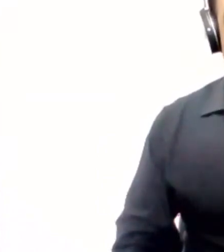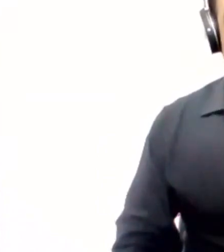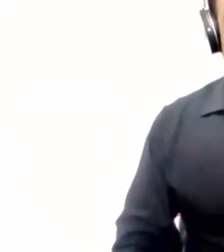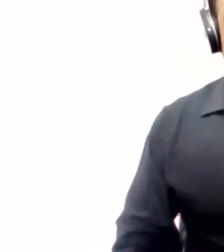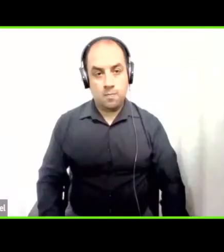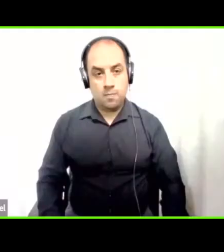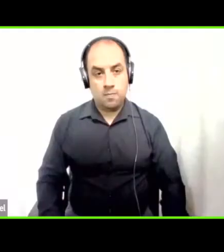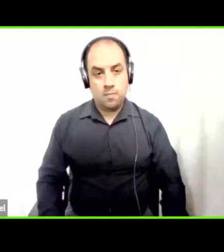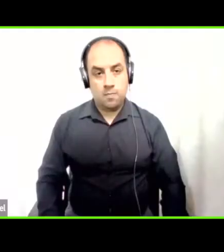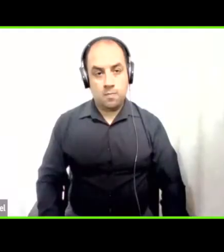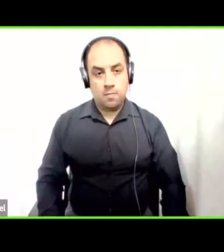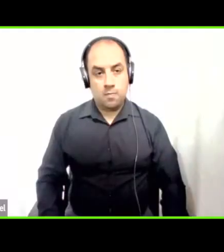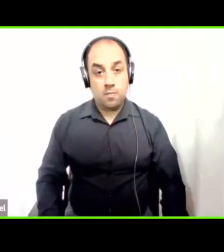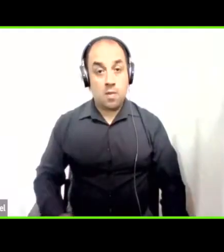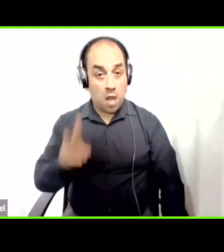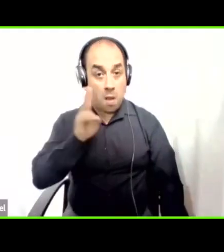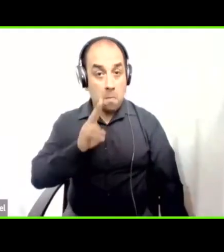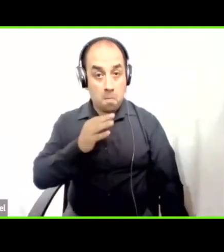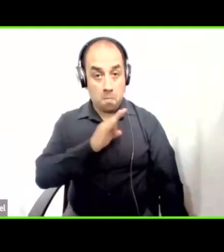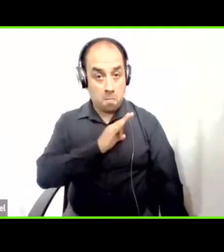China, a ver si me da tiempo.